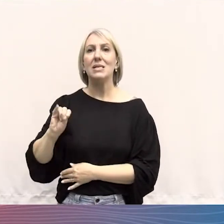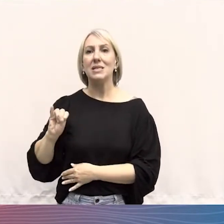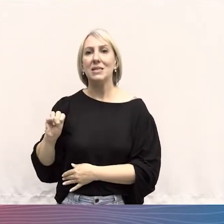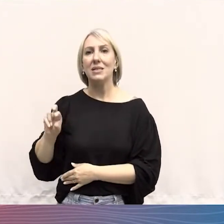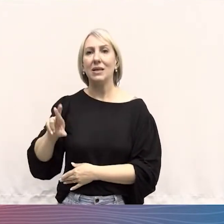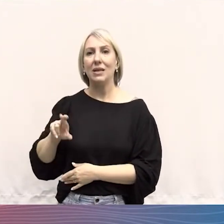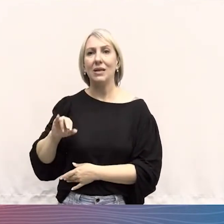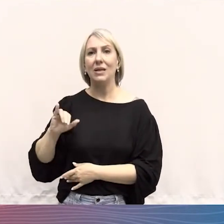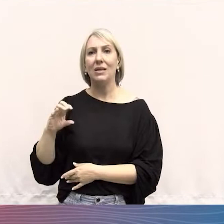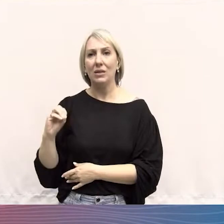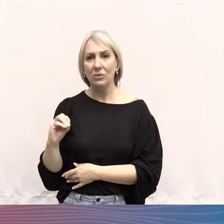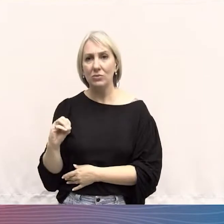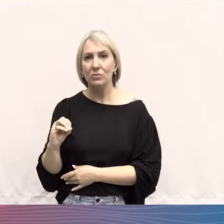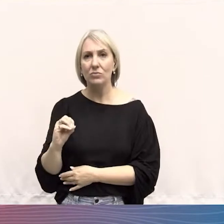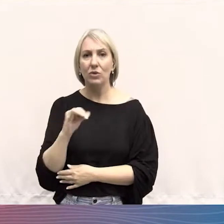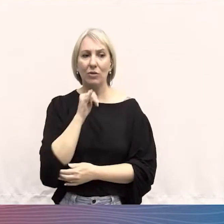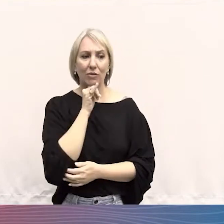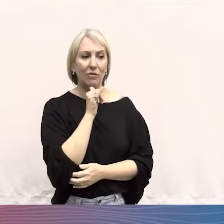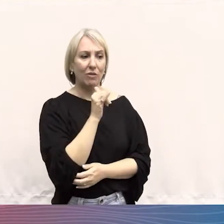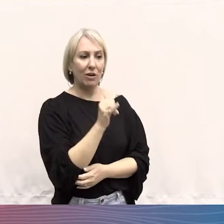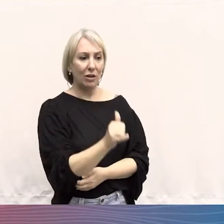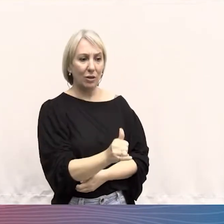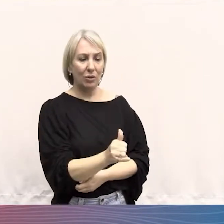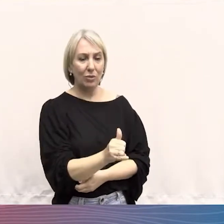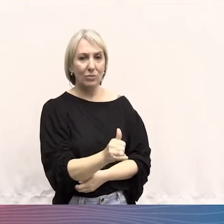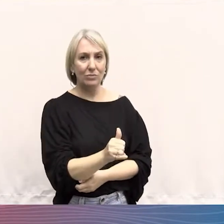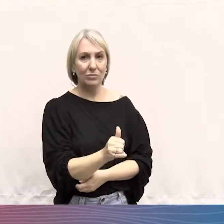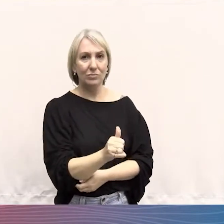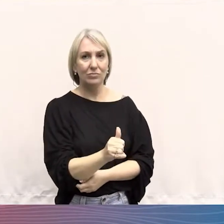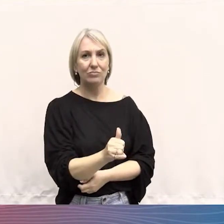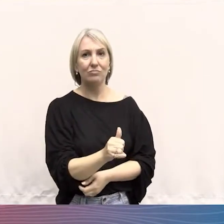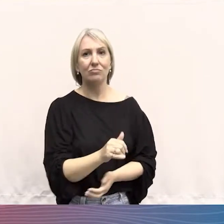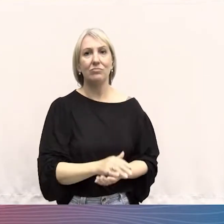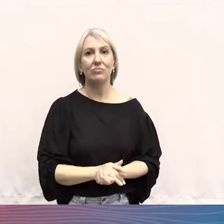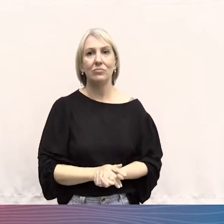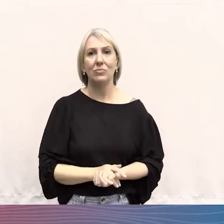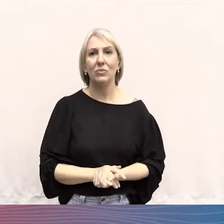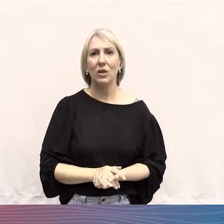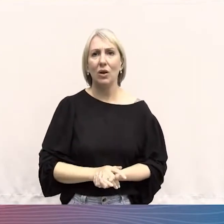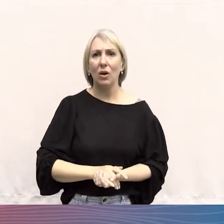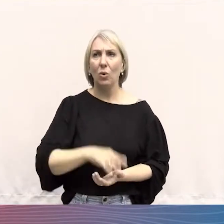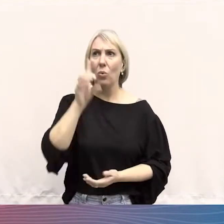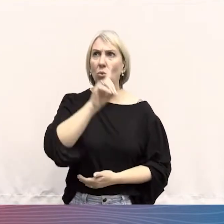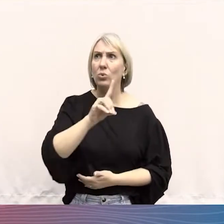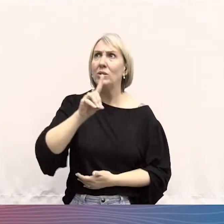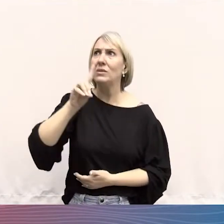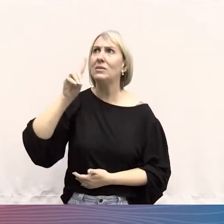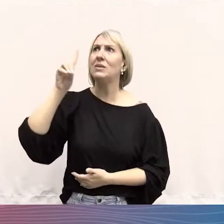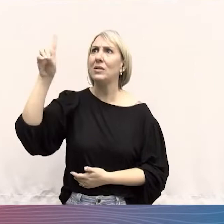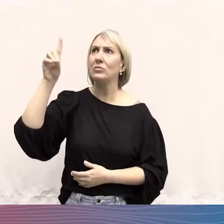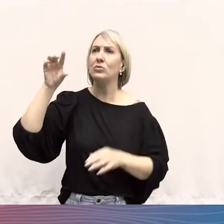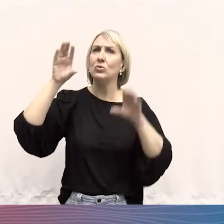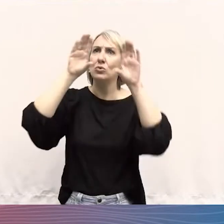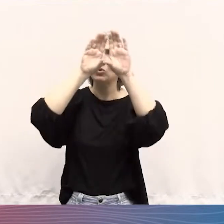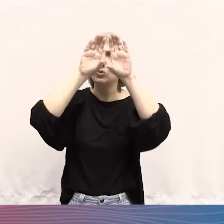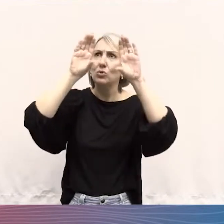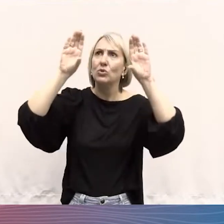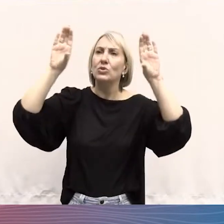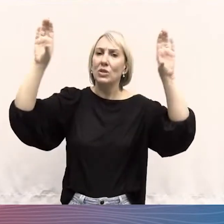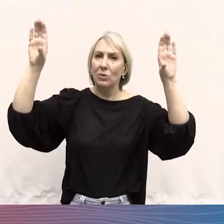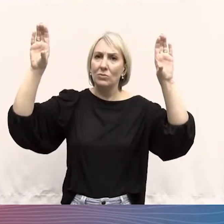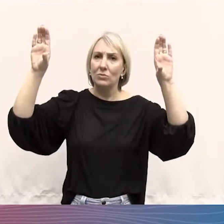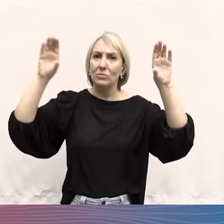expressão, Deus dos céus. Ué, Êxodo 19 não diz que toda a terra é